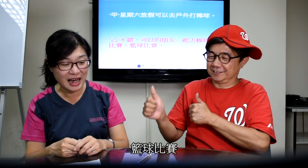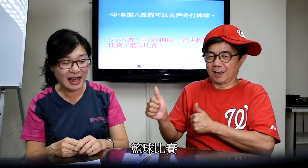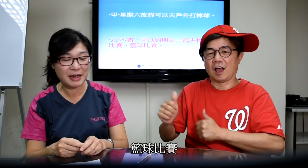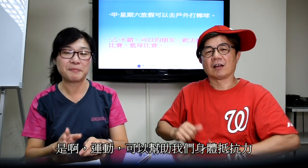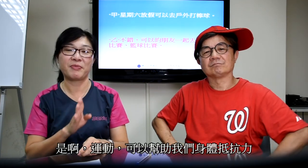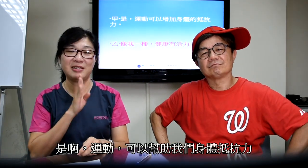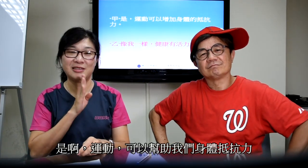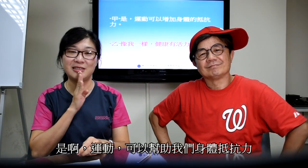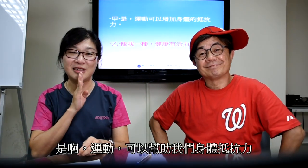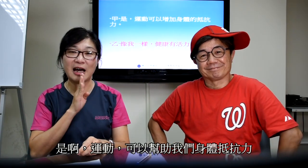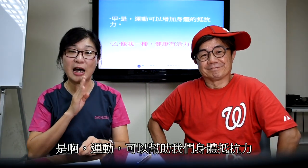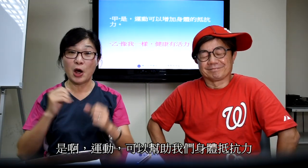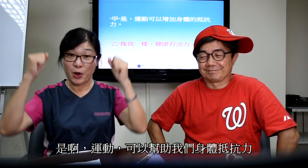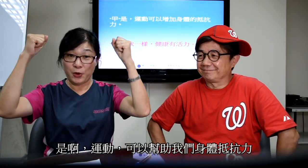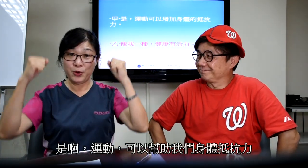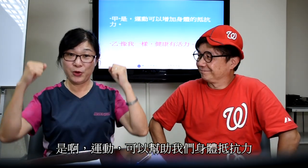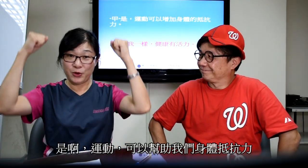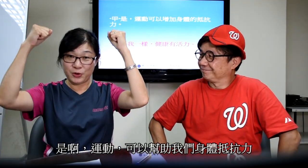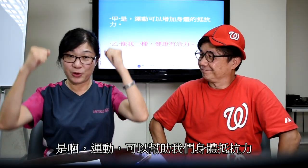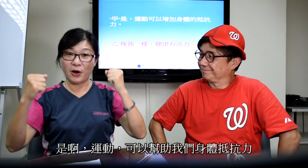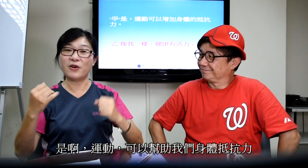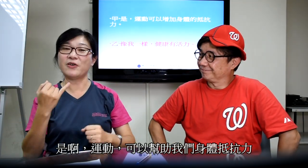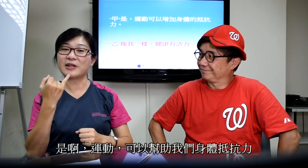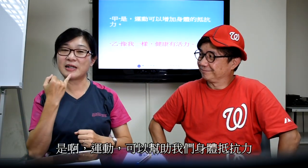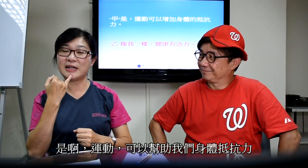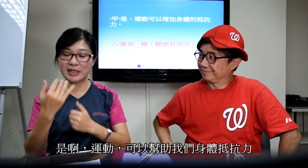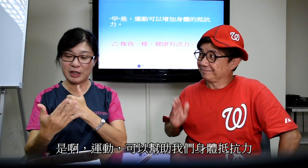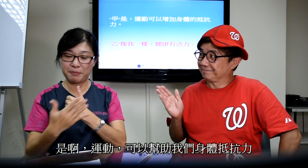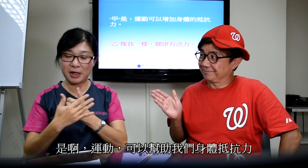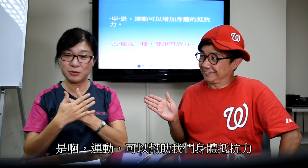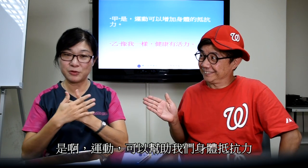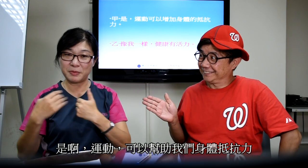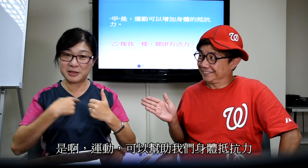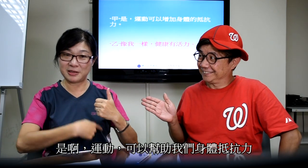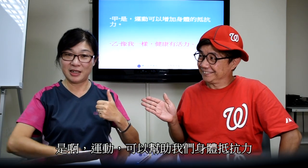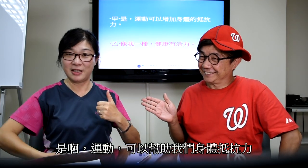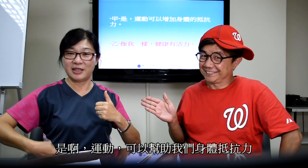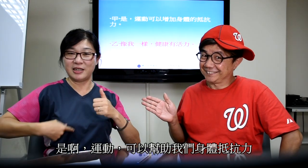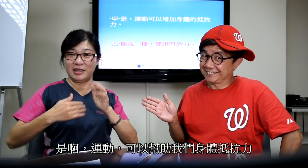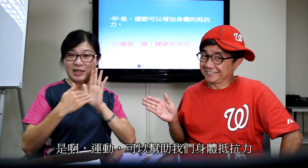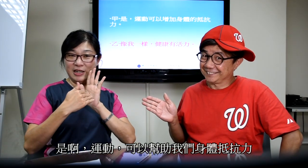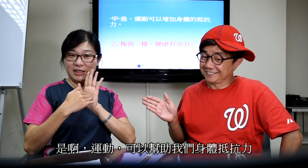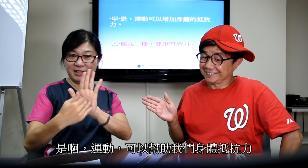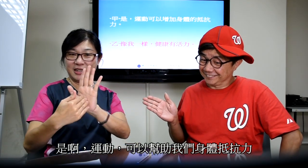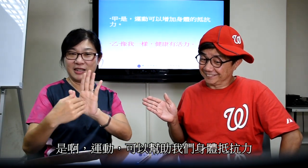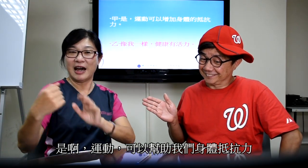赛。是啊，运动可以帮助我们身体抵抗